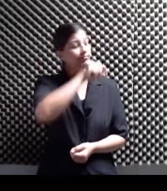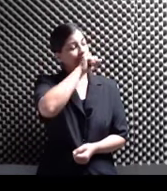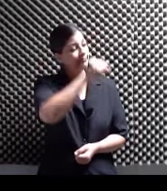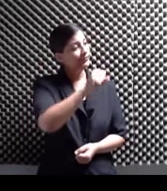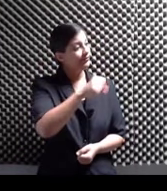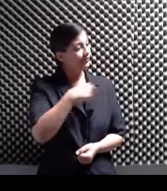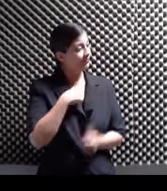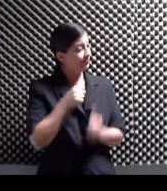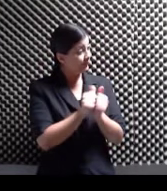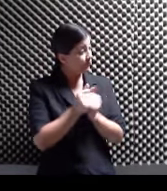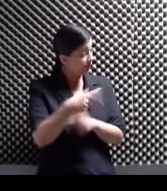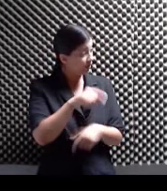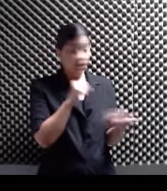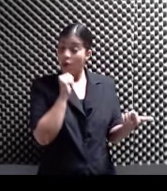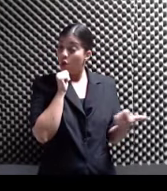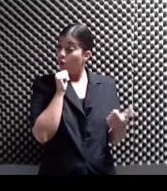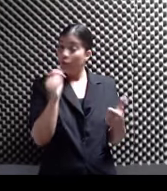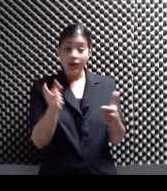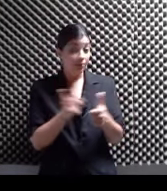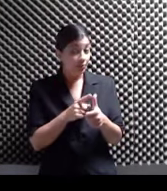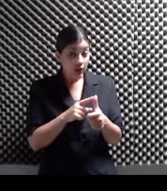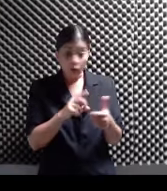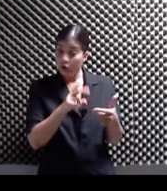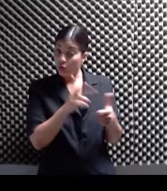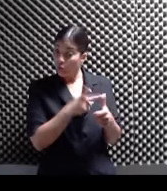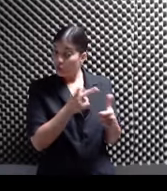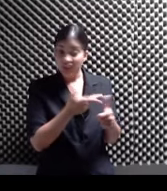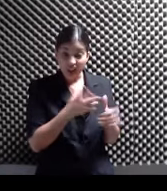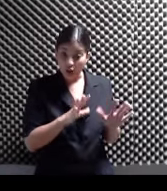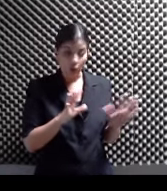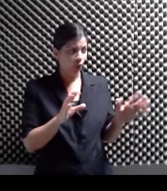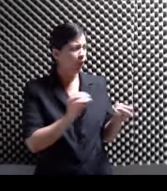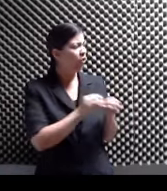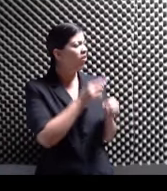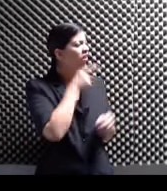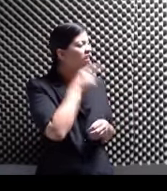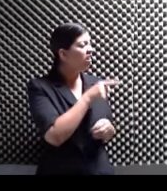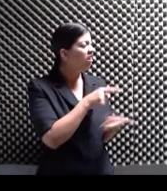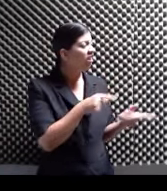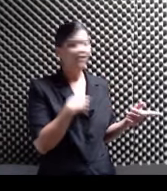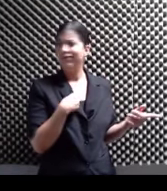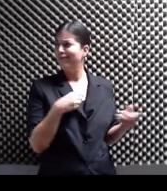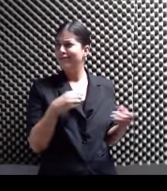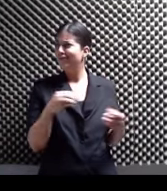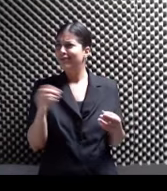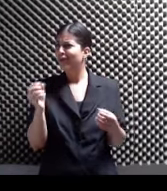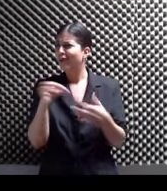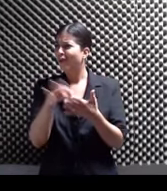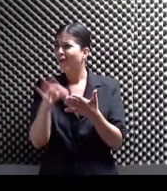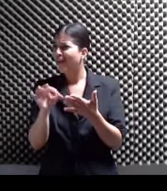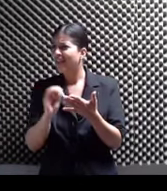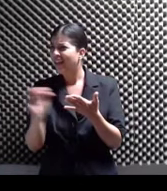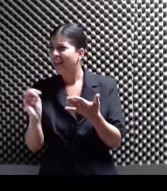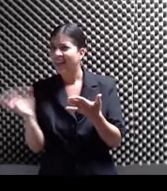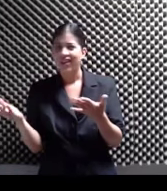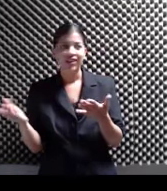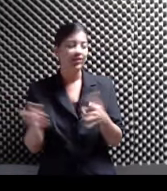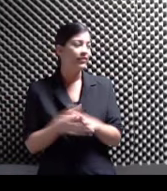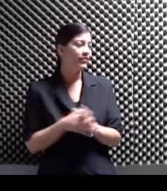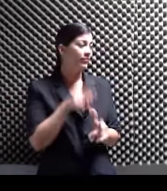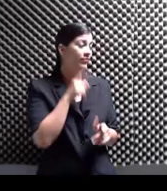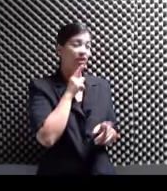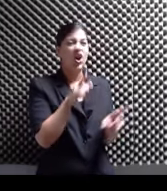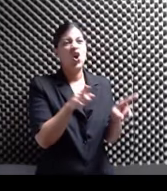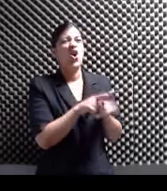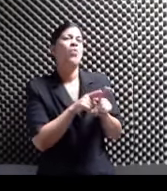y este no es tu primer libro, no es el segundo, no es el tercer. ¿Cuál es el número este libro? O ya no los cuentas. No, ya no. ¿Cómo los años? Ya